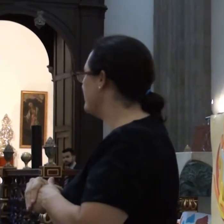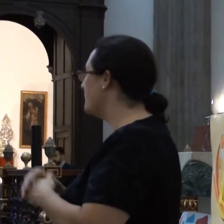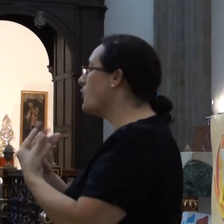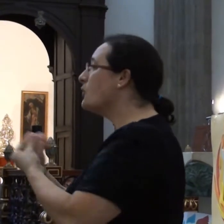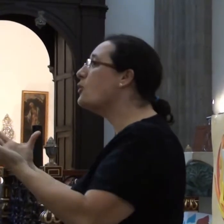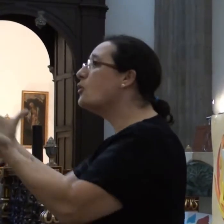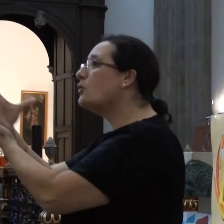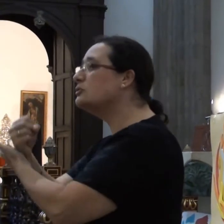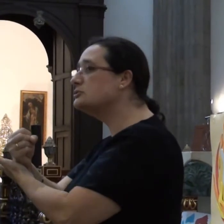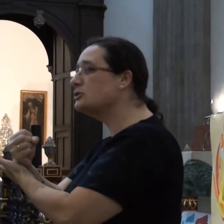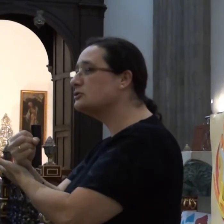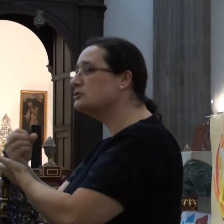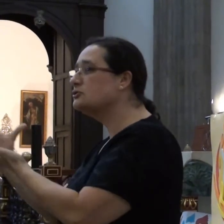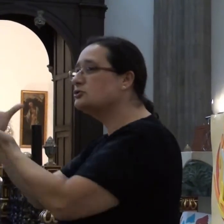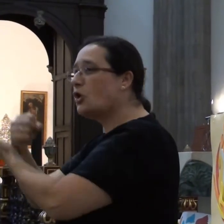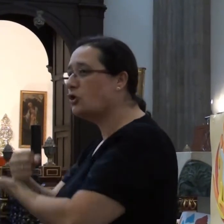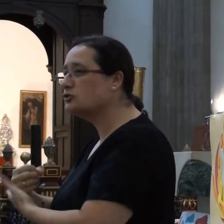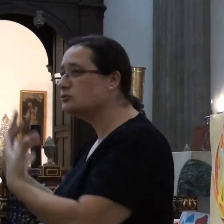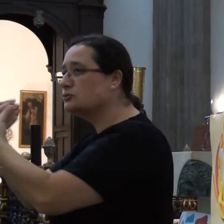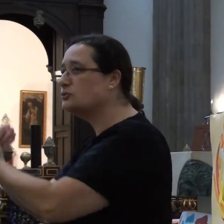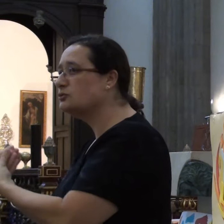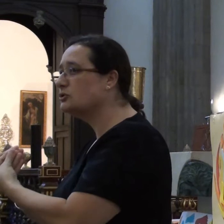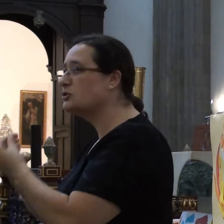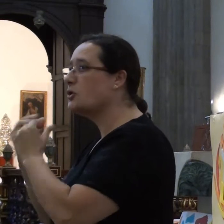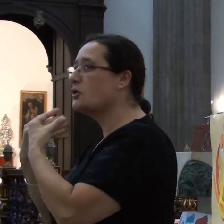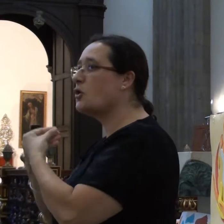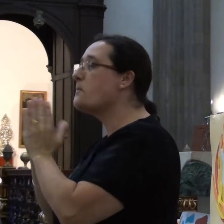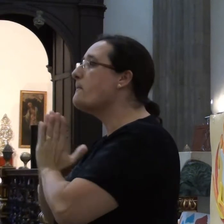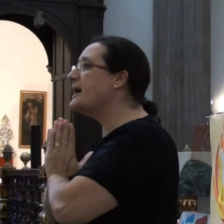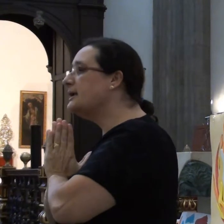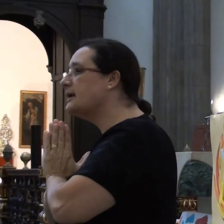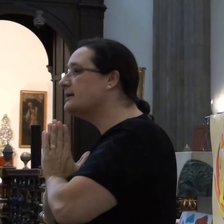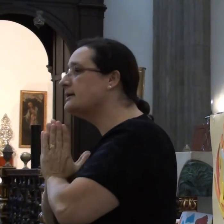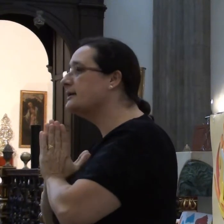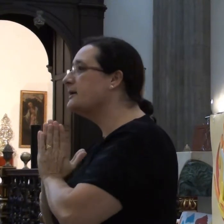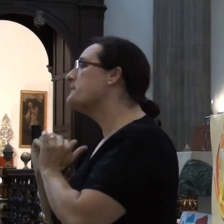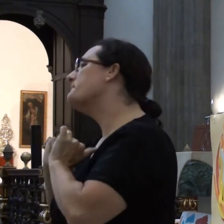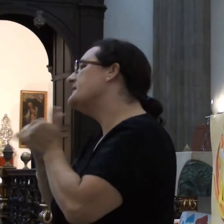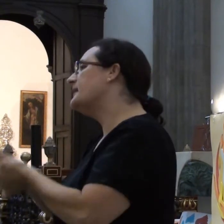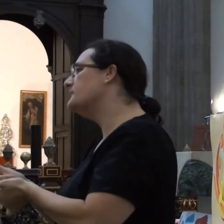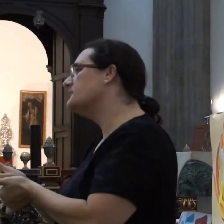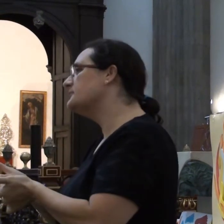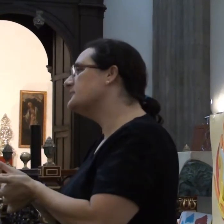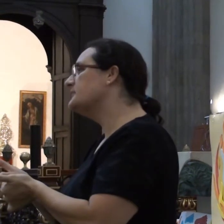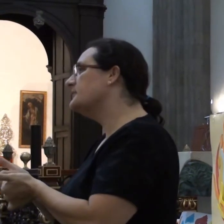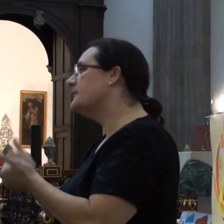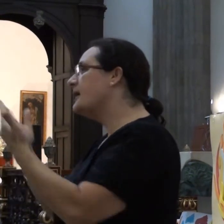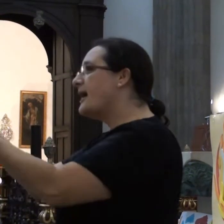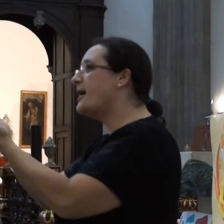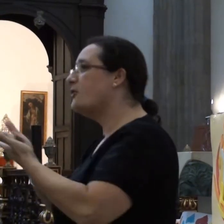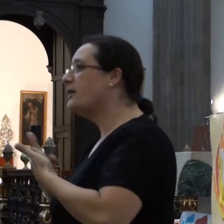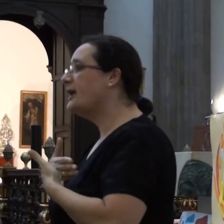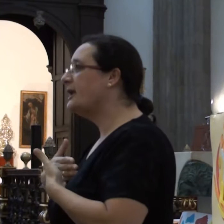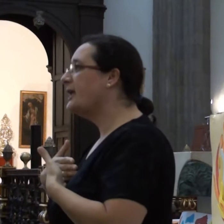y todos juntos también en oración con María nos disponemos a el don